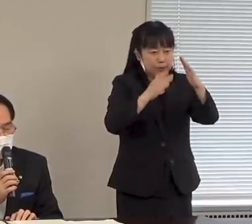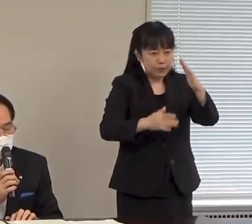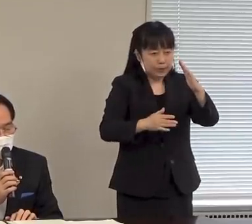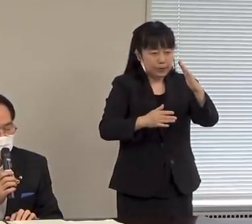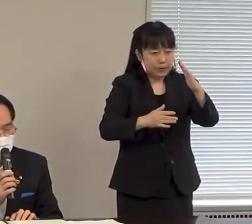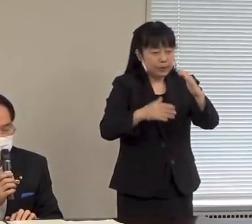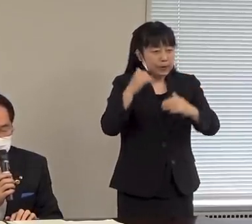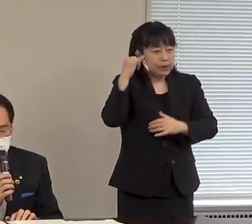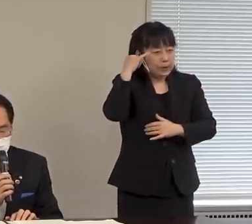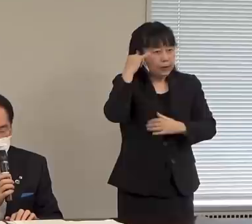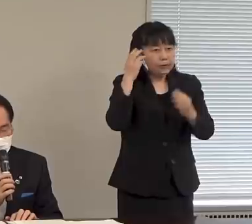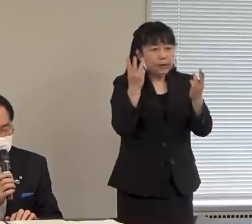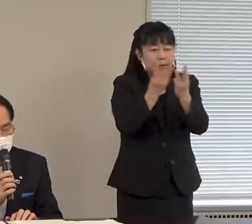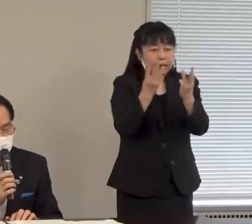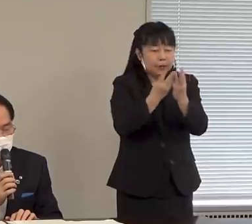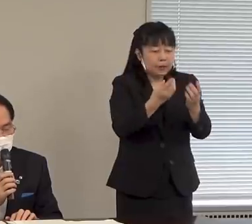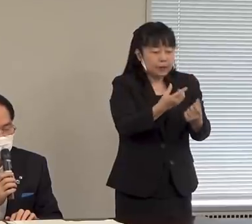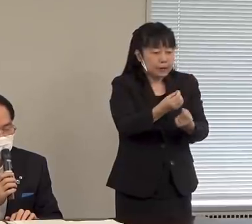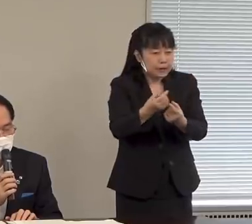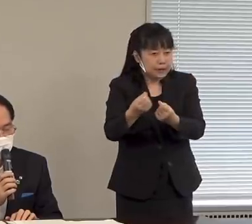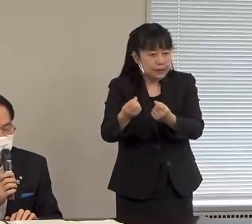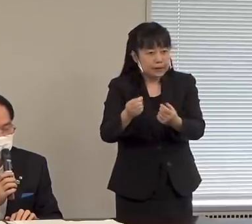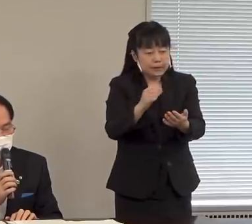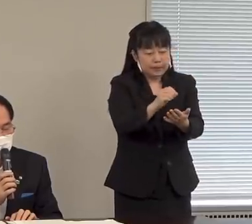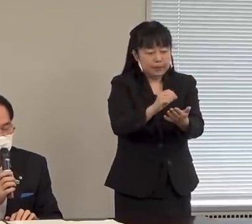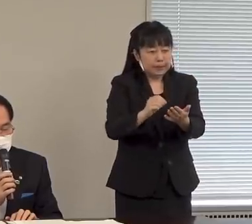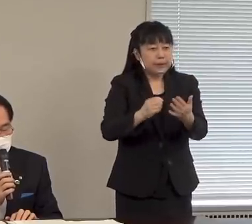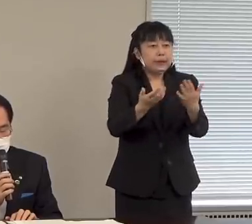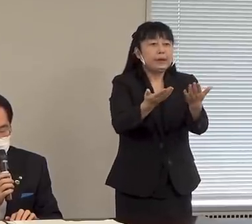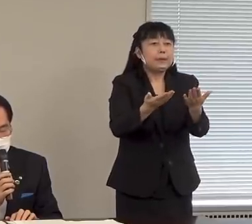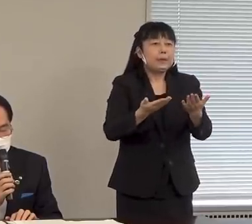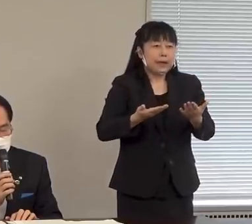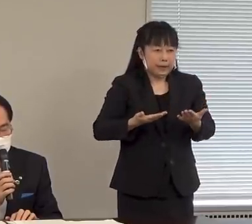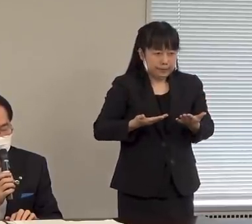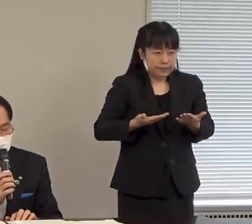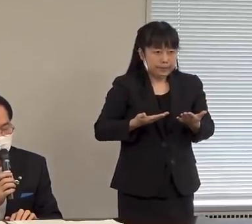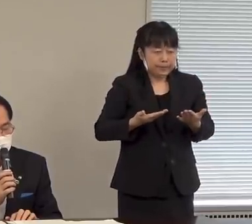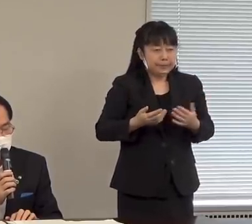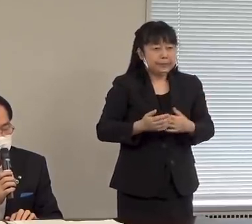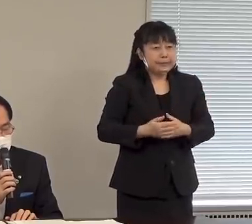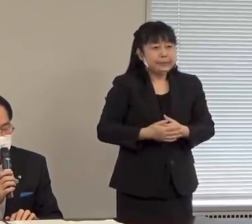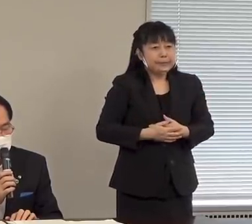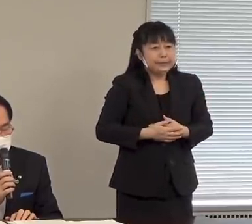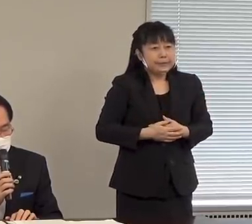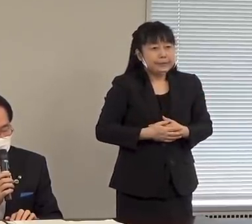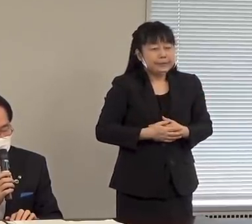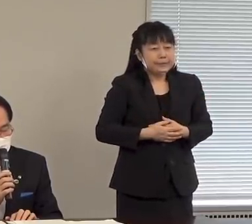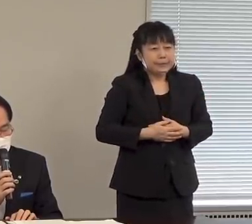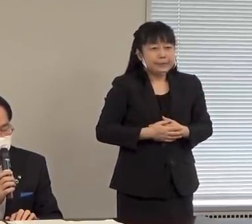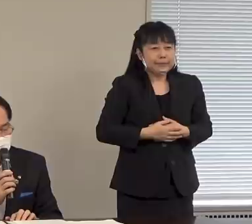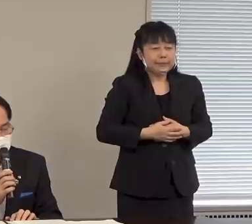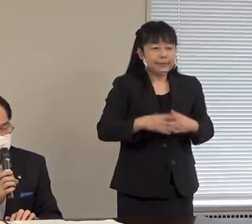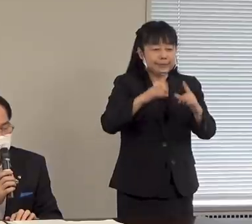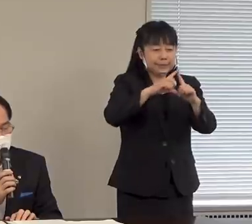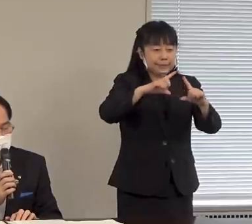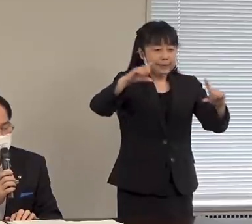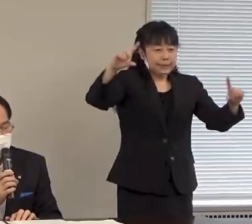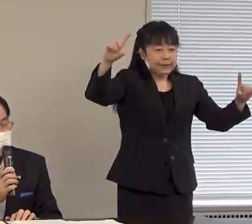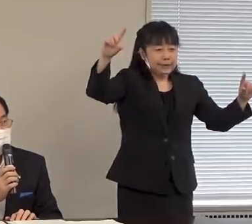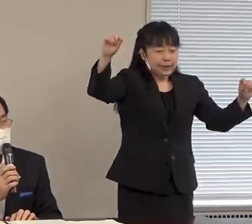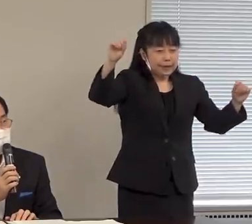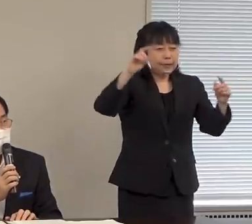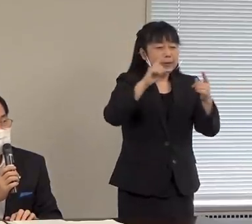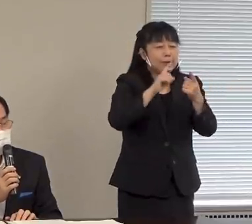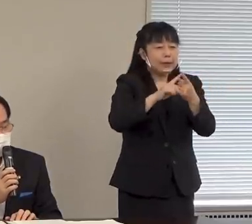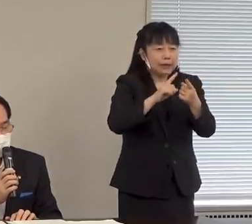他いろいろとこの記に書いてある点に留意していただくとともに、一番下にありますけども、全国的な移動